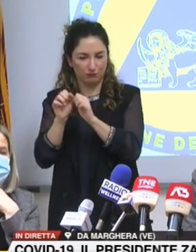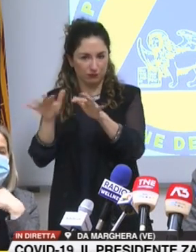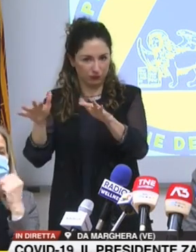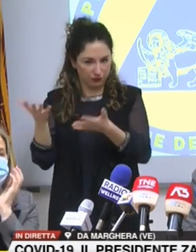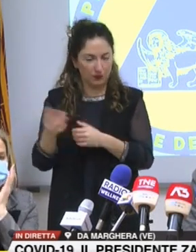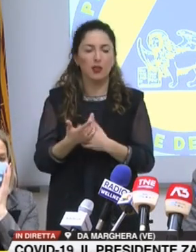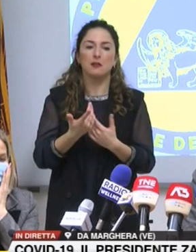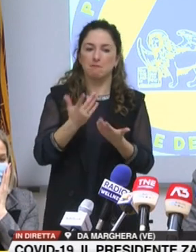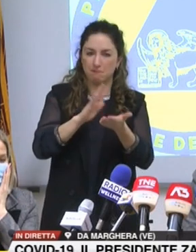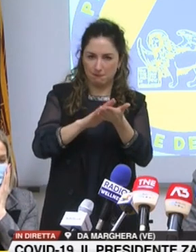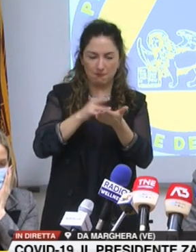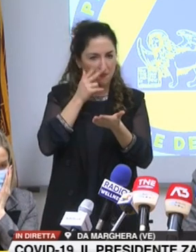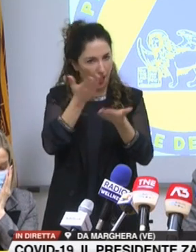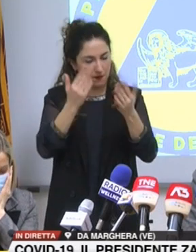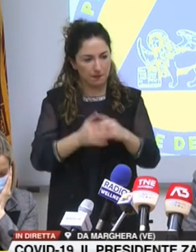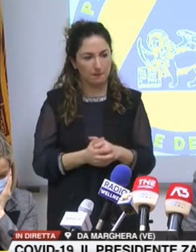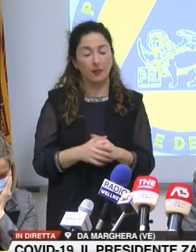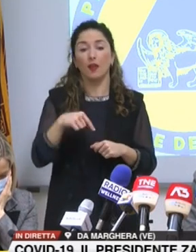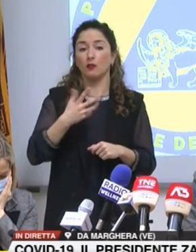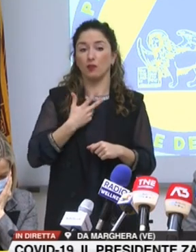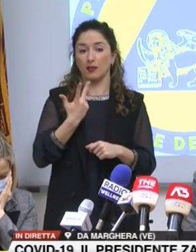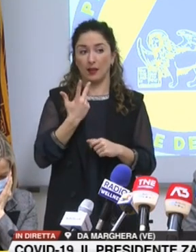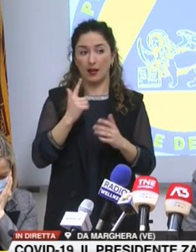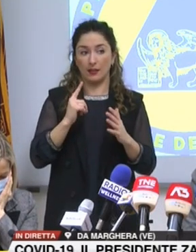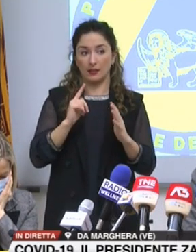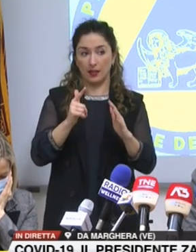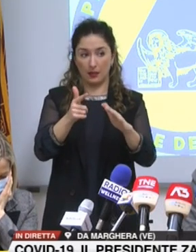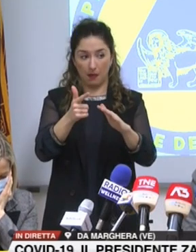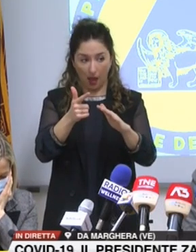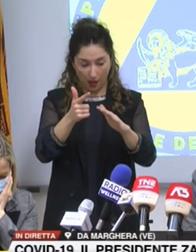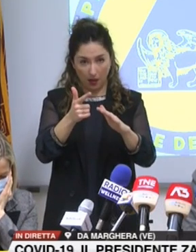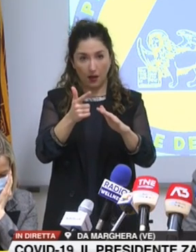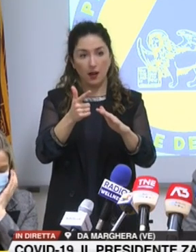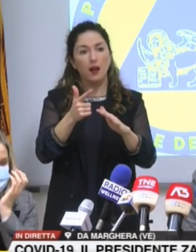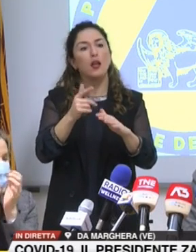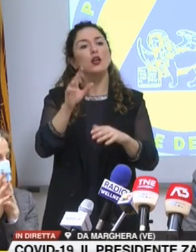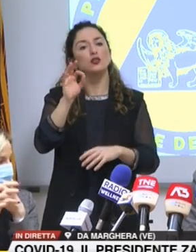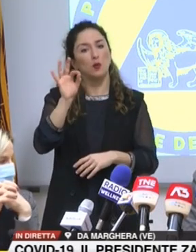impegno. Noi adesso abbiamo 3 settimane in zona con il 50%, vi ricordo,